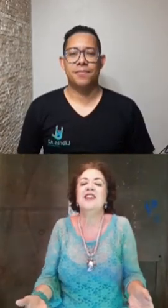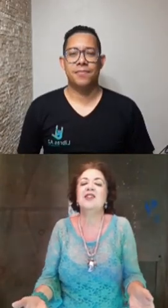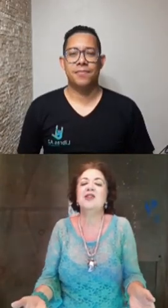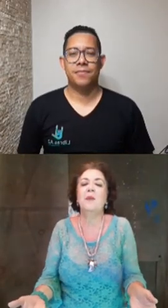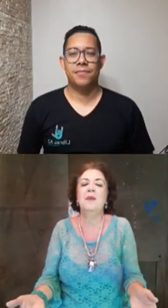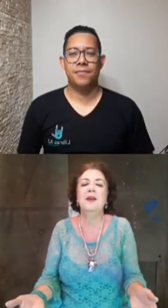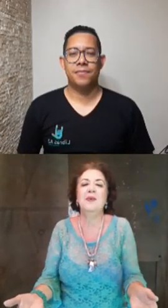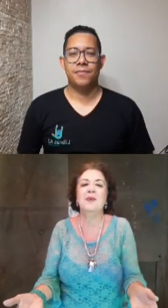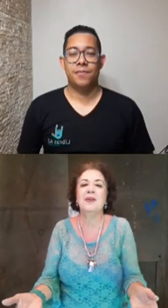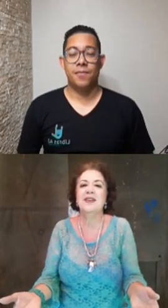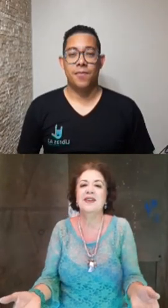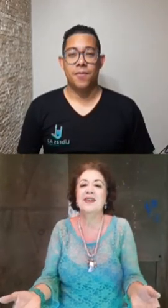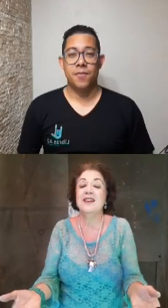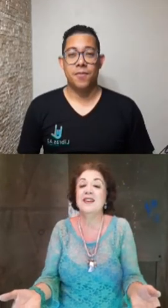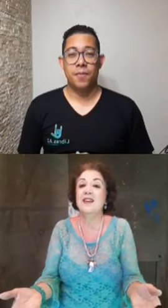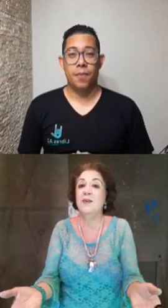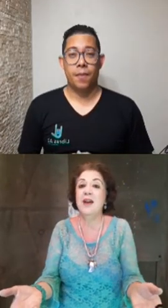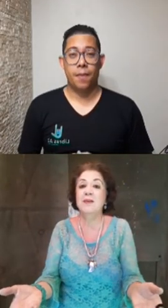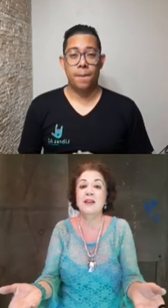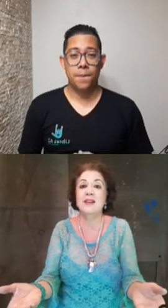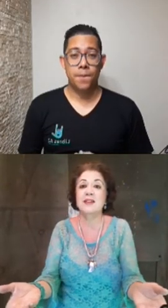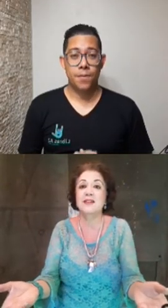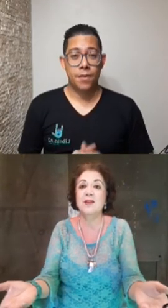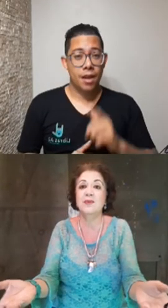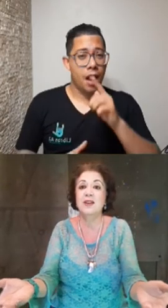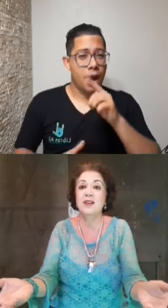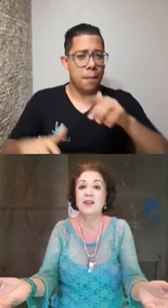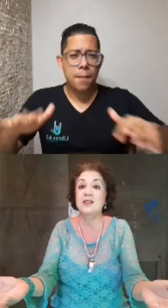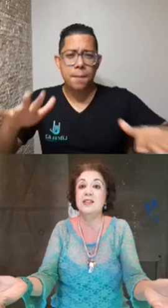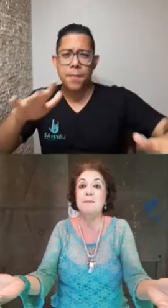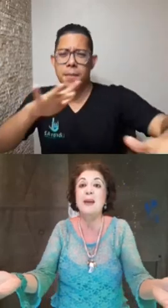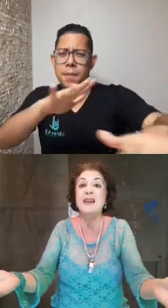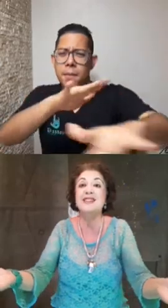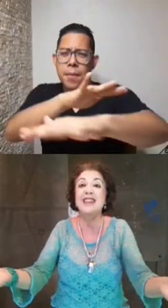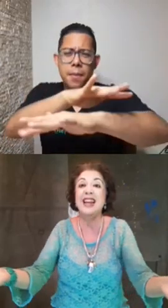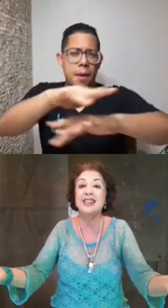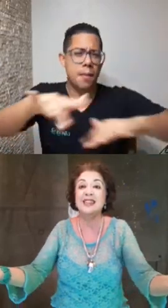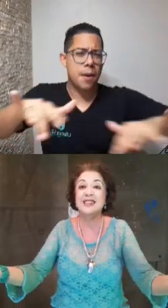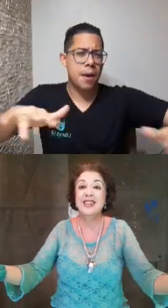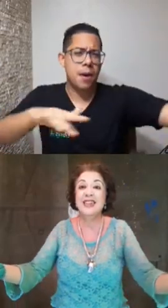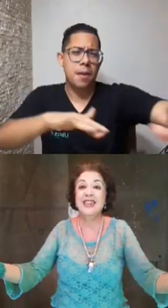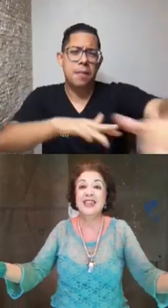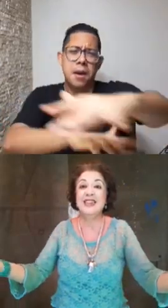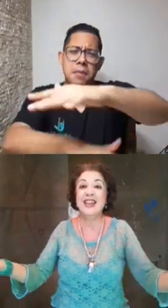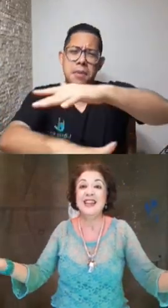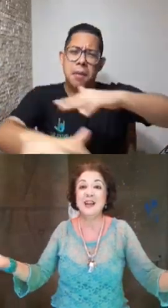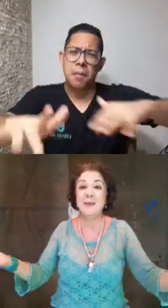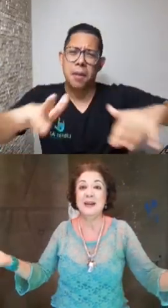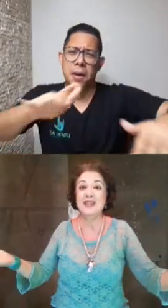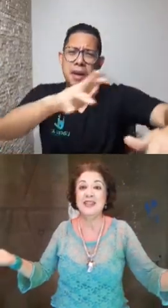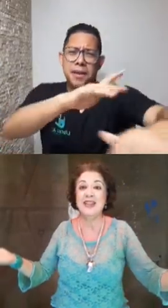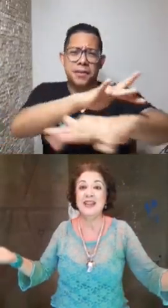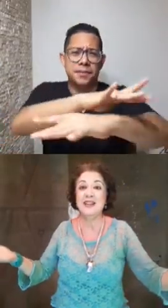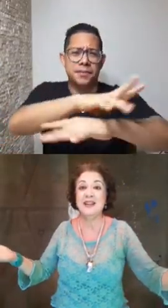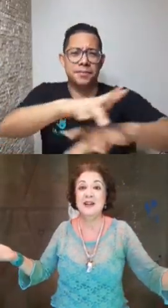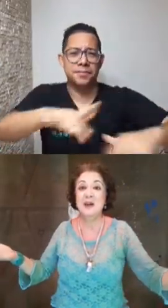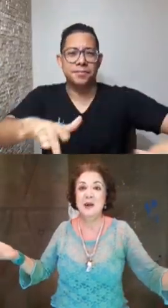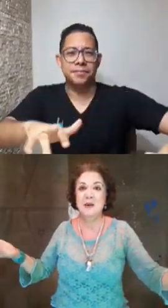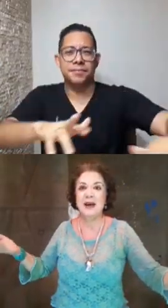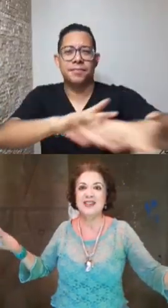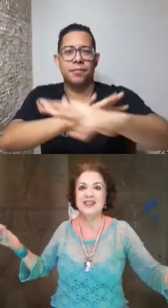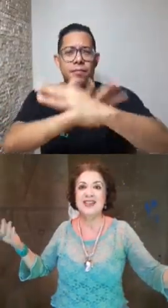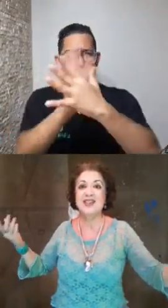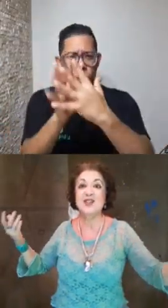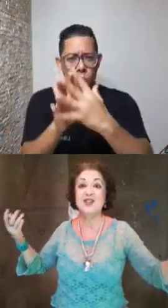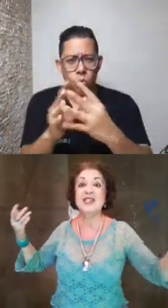E ele descobriu que não era uma questão de se perder e desaparecer,